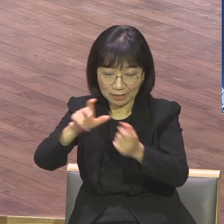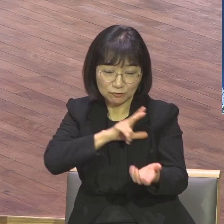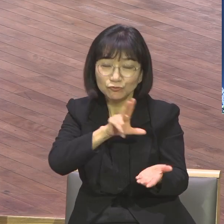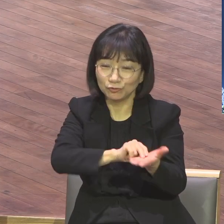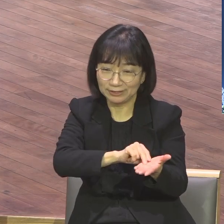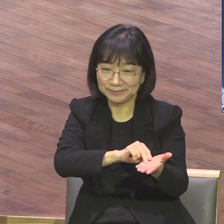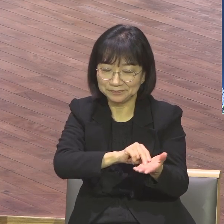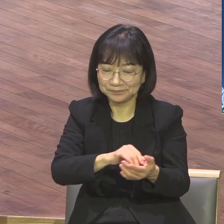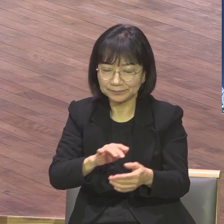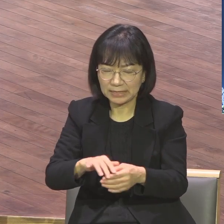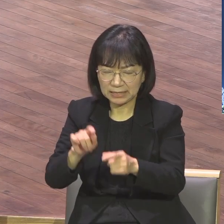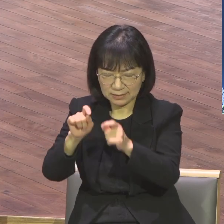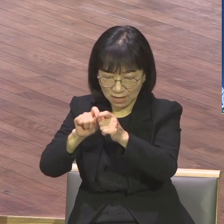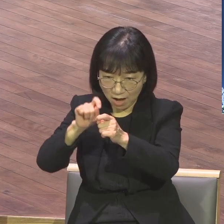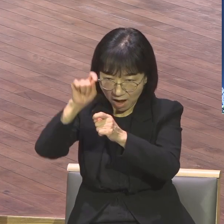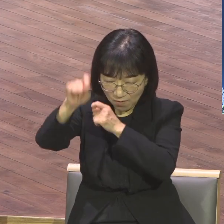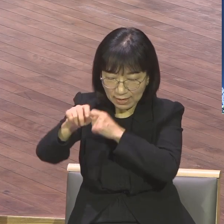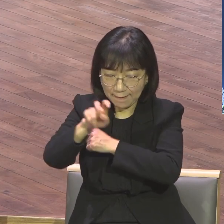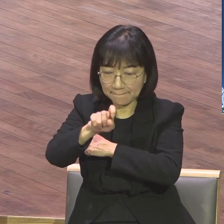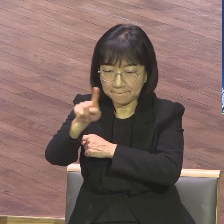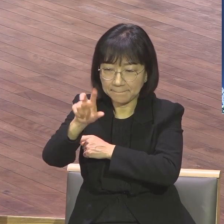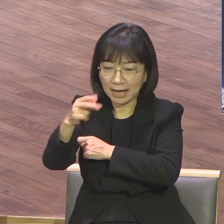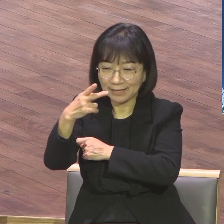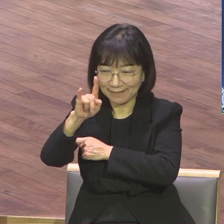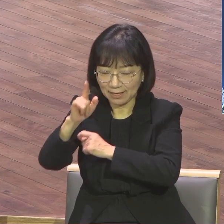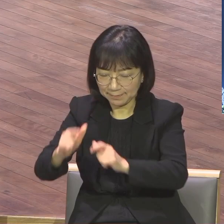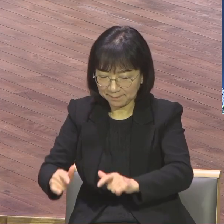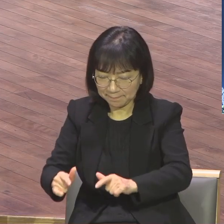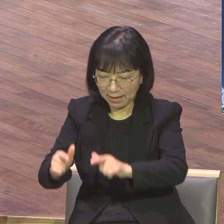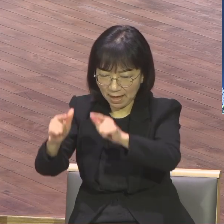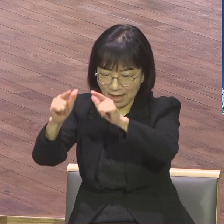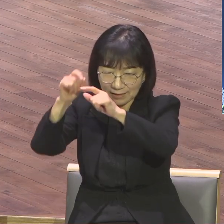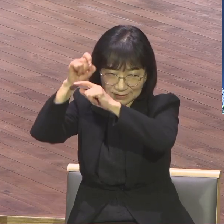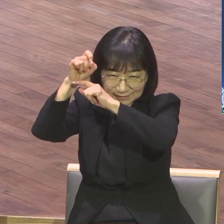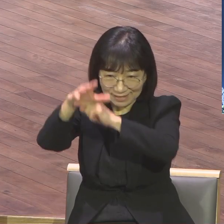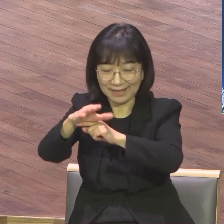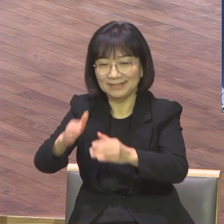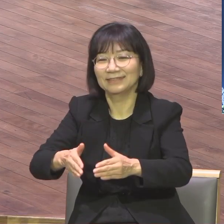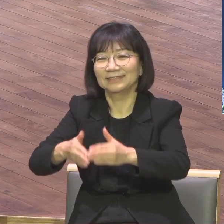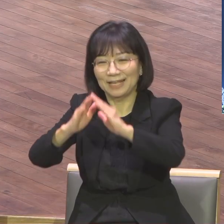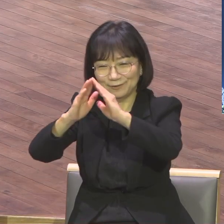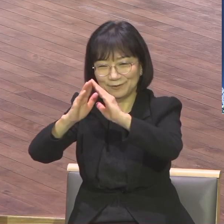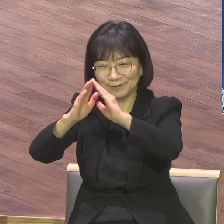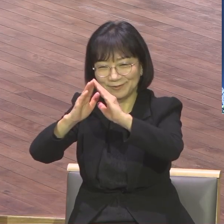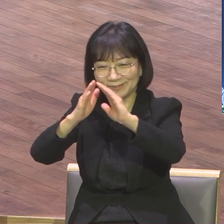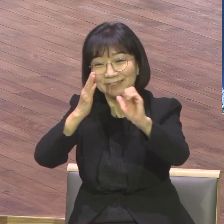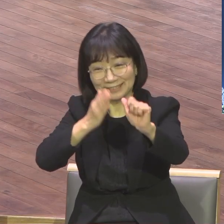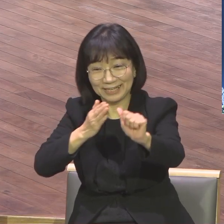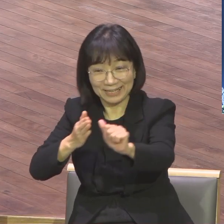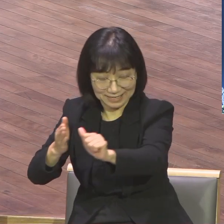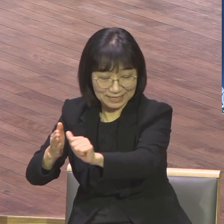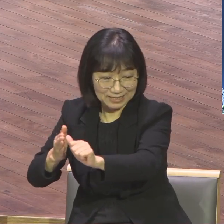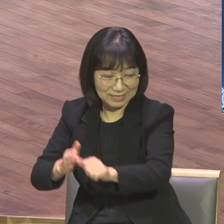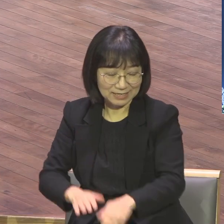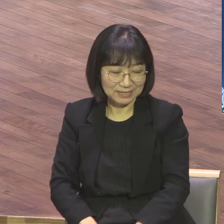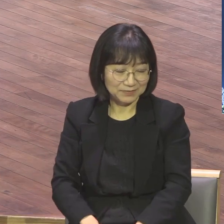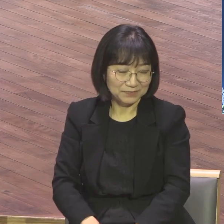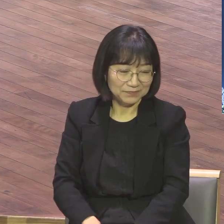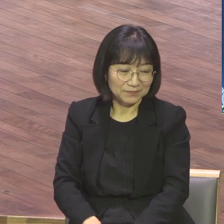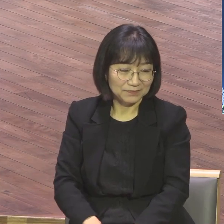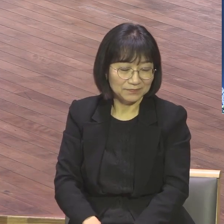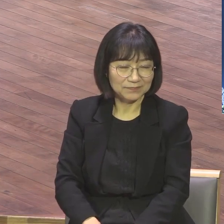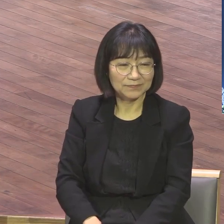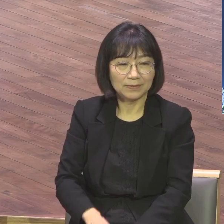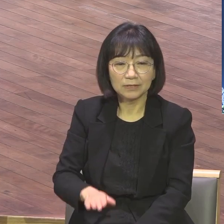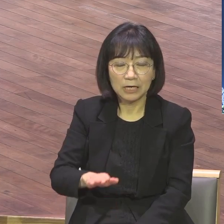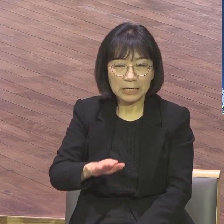도전의 의미가 있지요. 영원한 망대 세우자. 아멘. 우리가 우리의 사역은 영원이다. 영원. 자, 우리